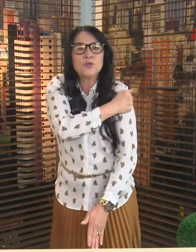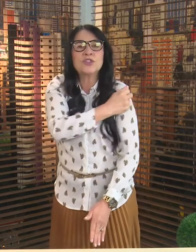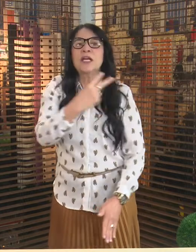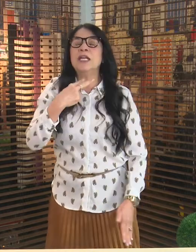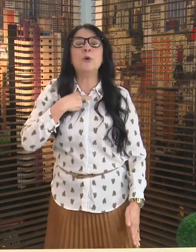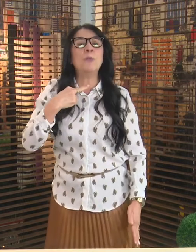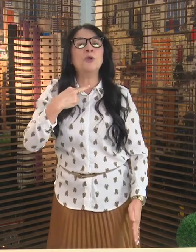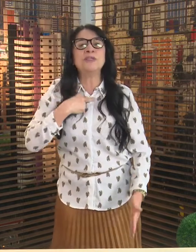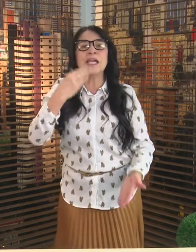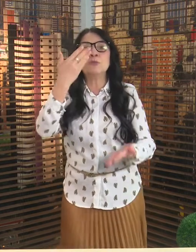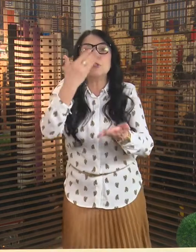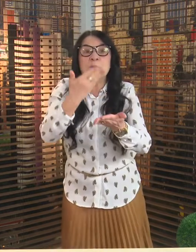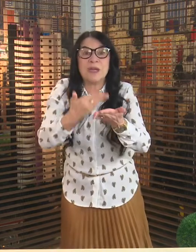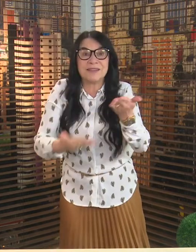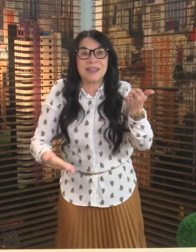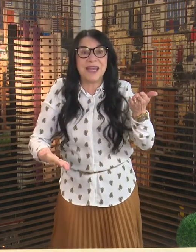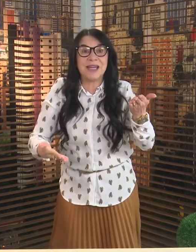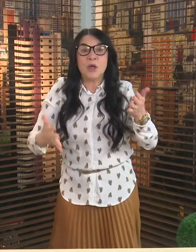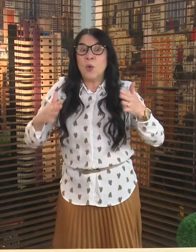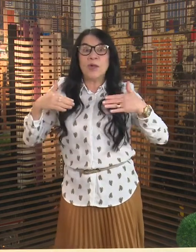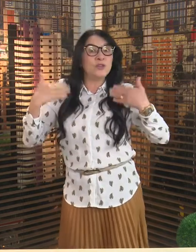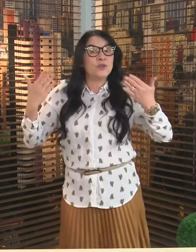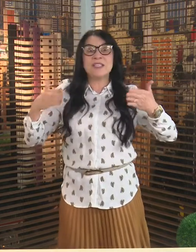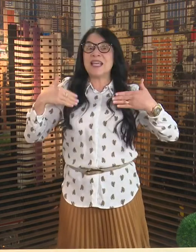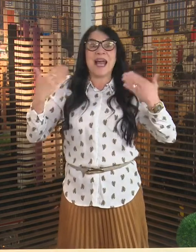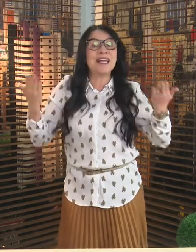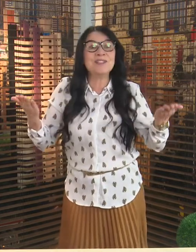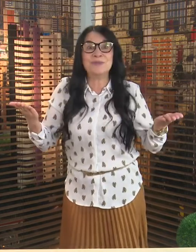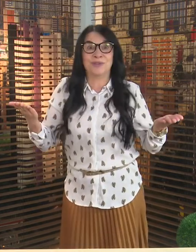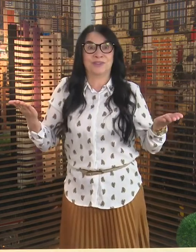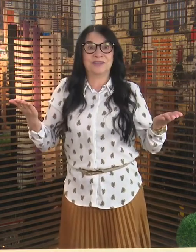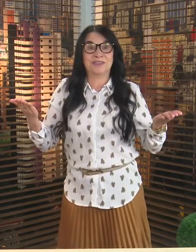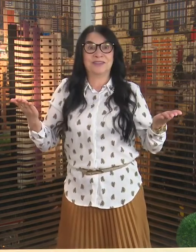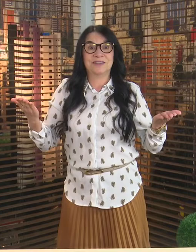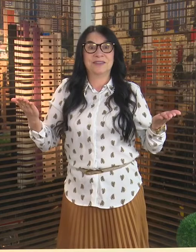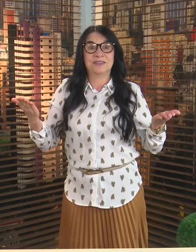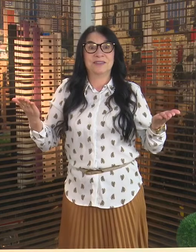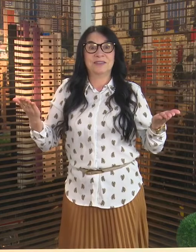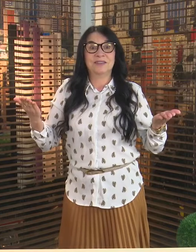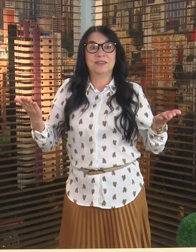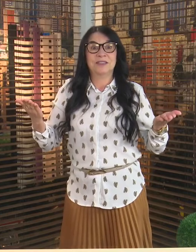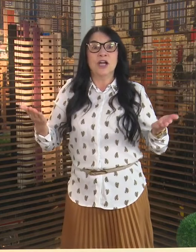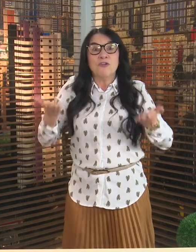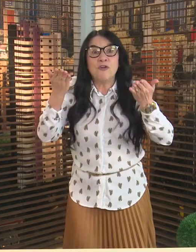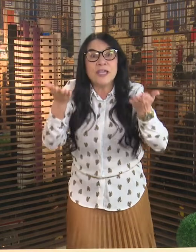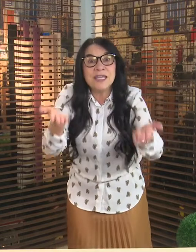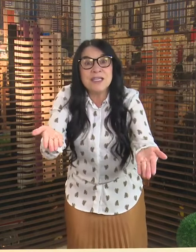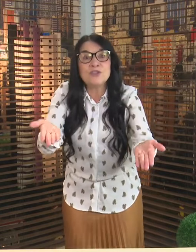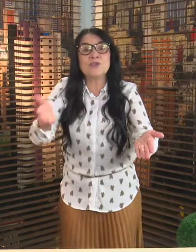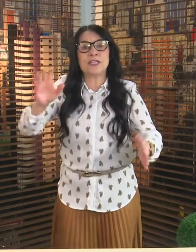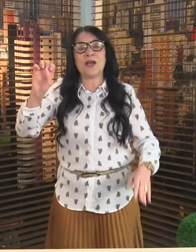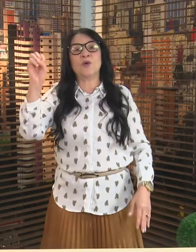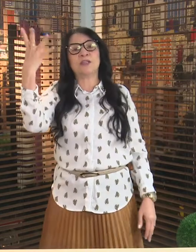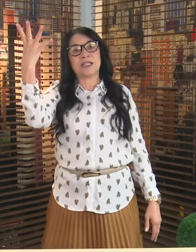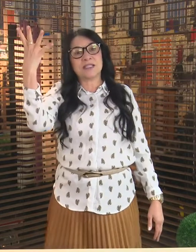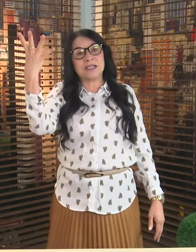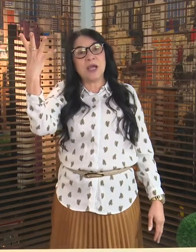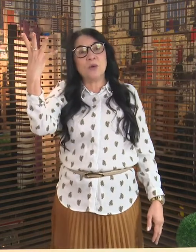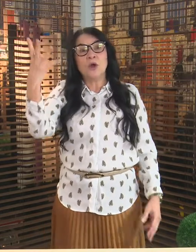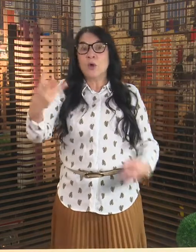Alunos, não podemos perder o entusiasmo. Foi isso que aconteceu